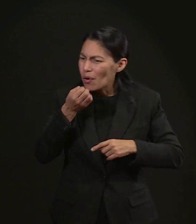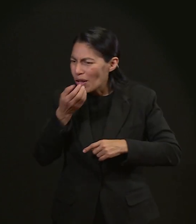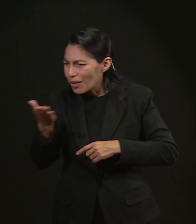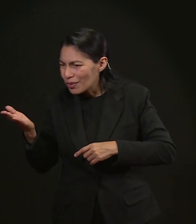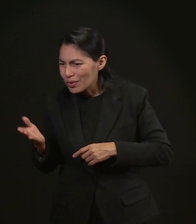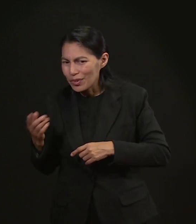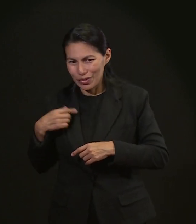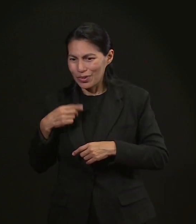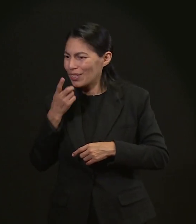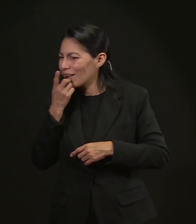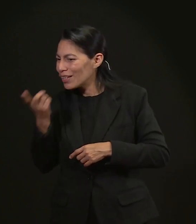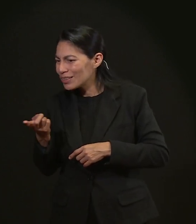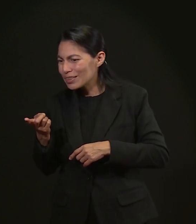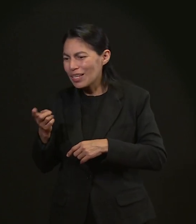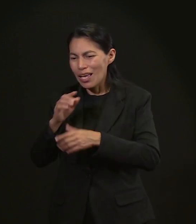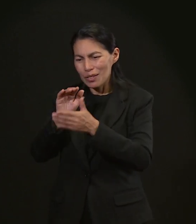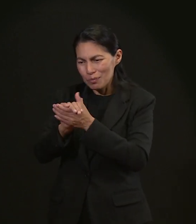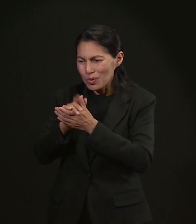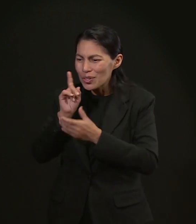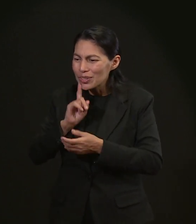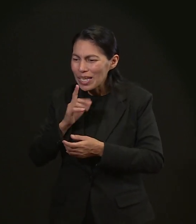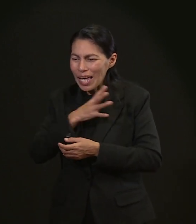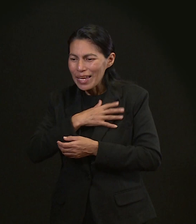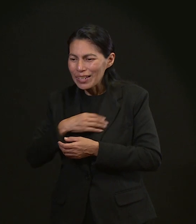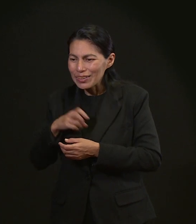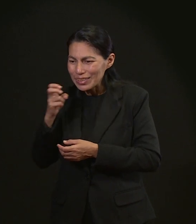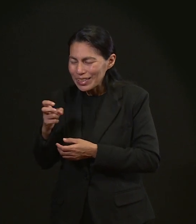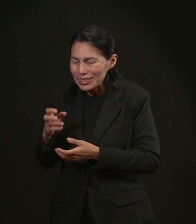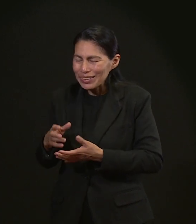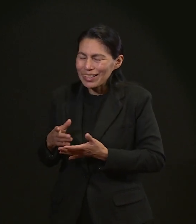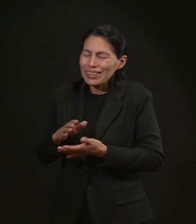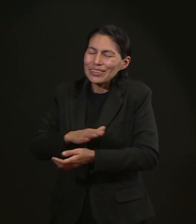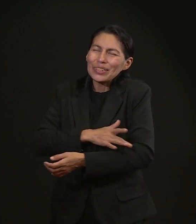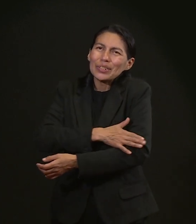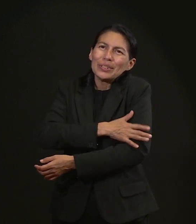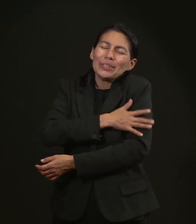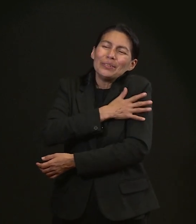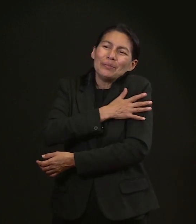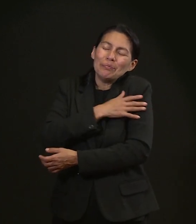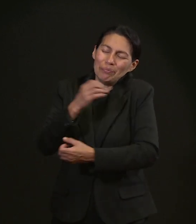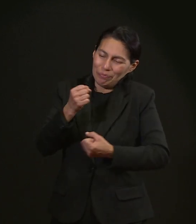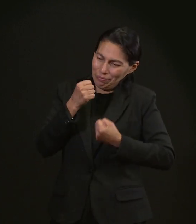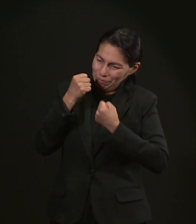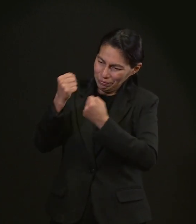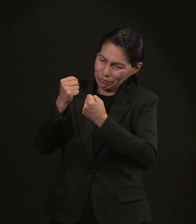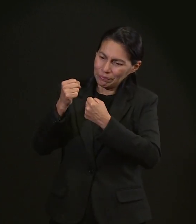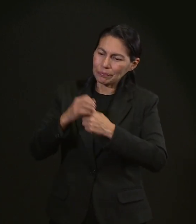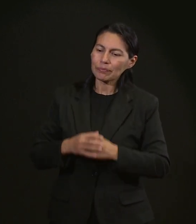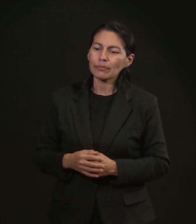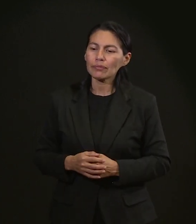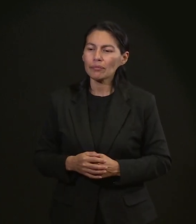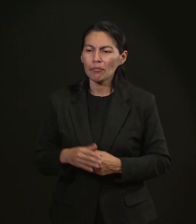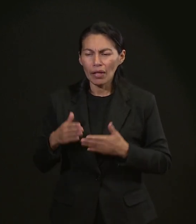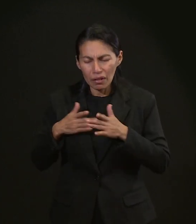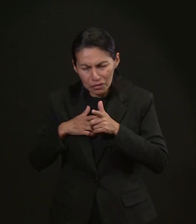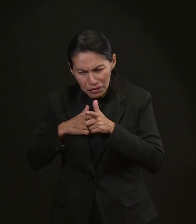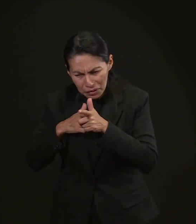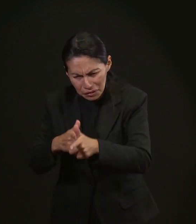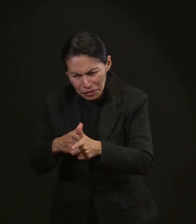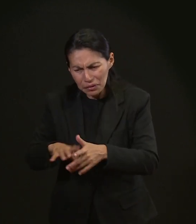y le comunicaba eso a mi esposa a nuestros hijos y eso estaba fortaleza dios fortaleza